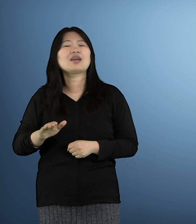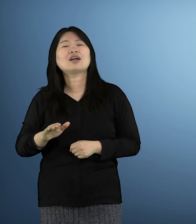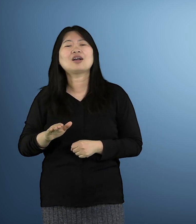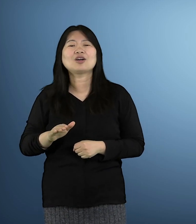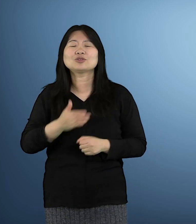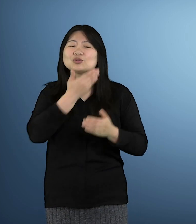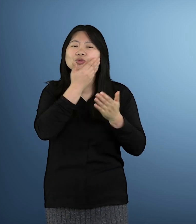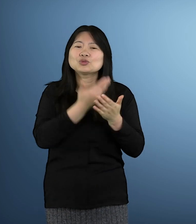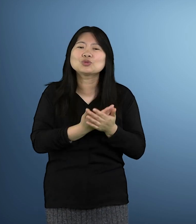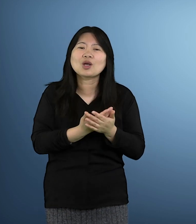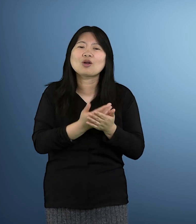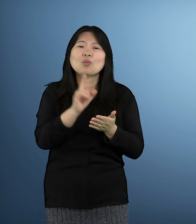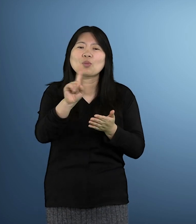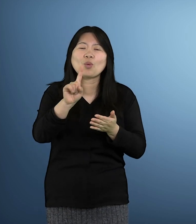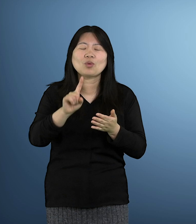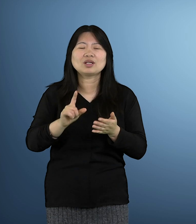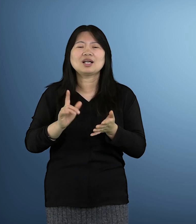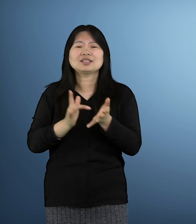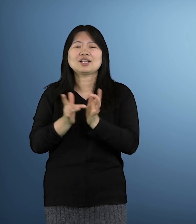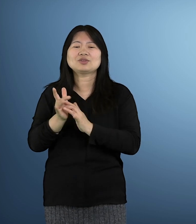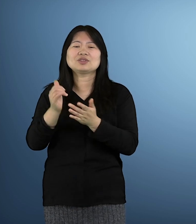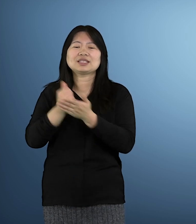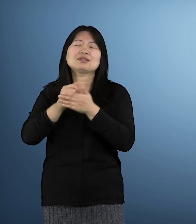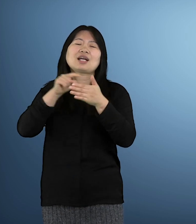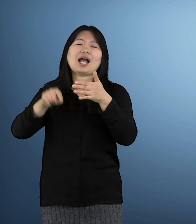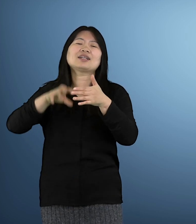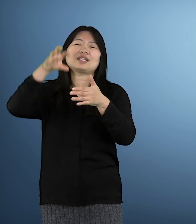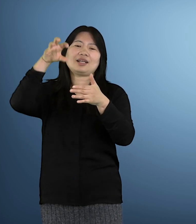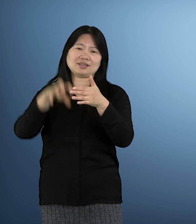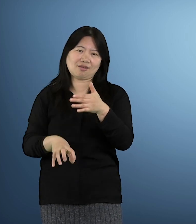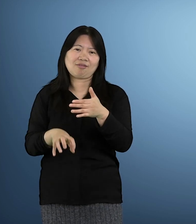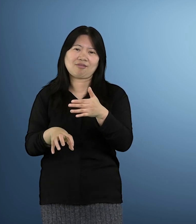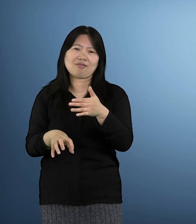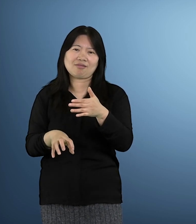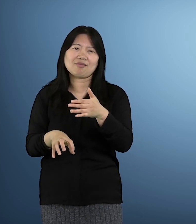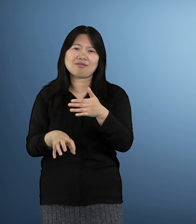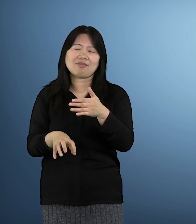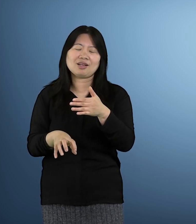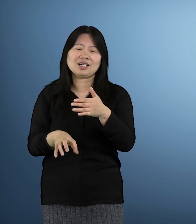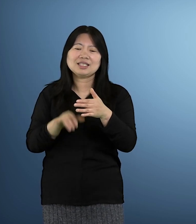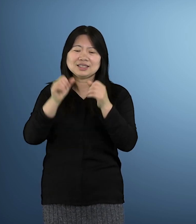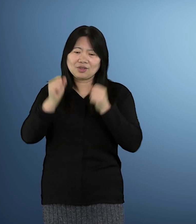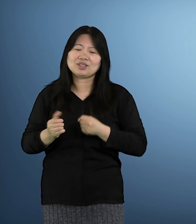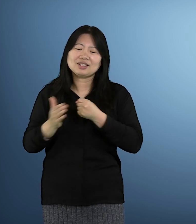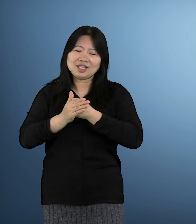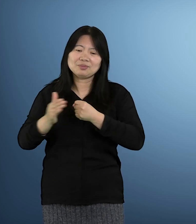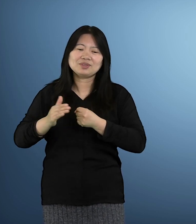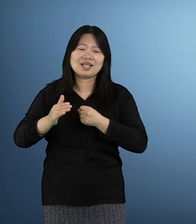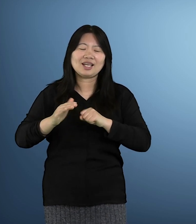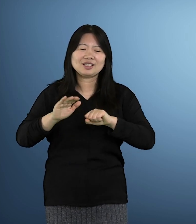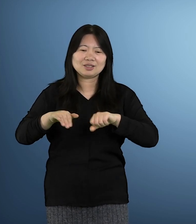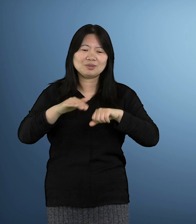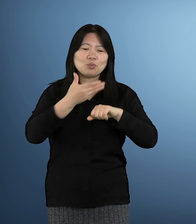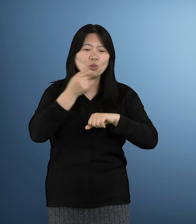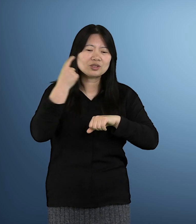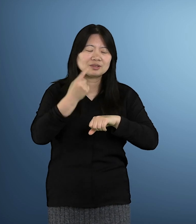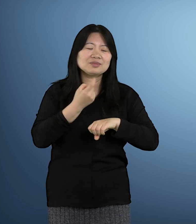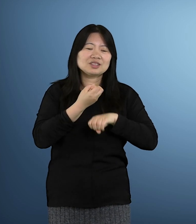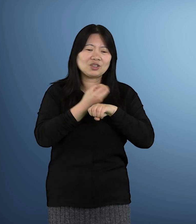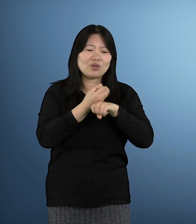그리스도 안에서. 그리스도 안에서. 이것이 가능했다 그 말이에요.